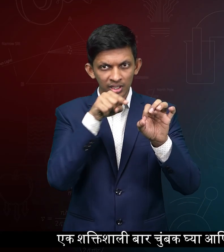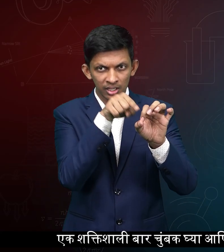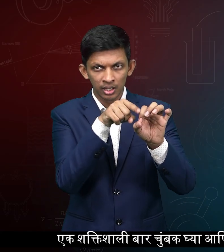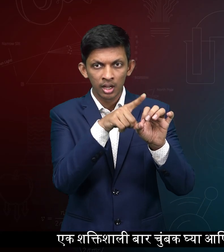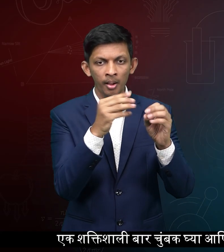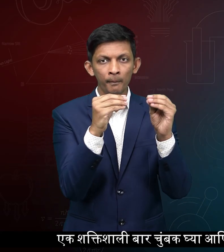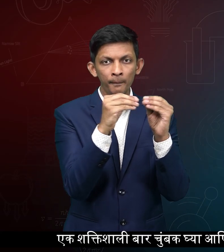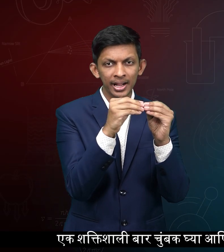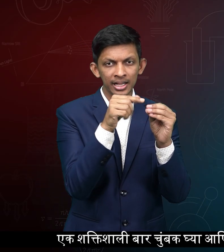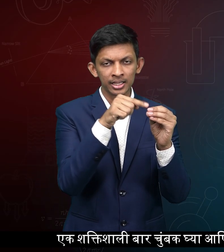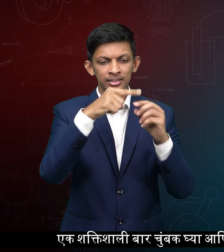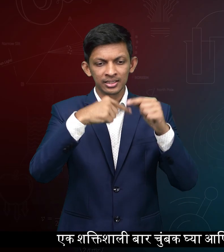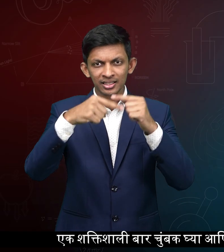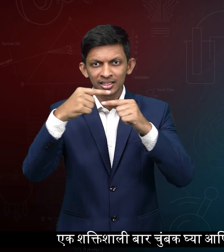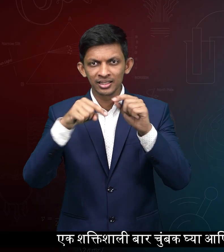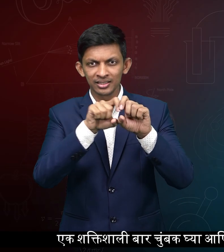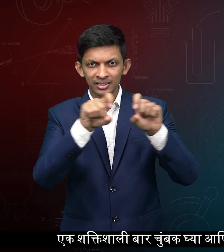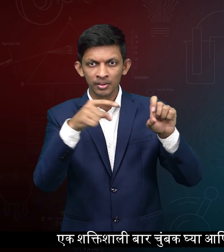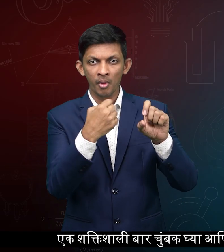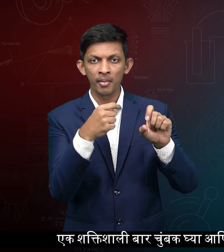B टोकाच्या दिशेने हलवा.